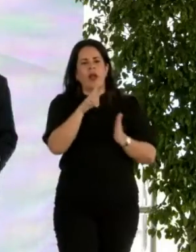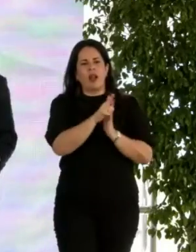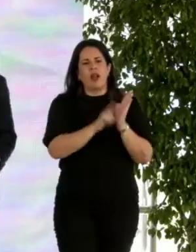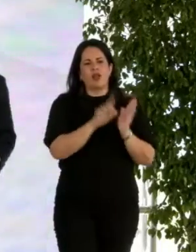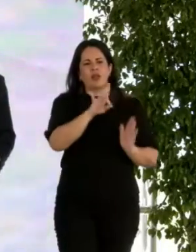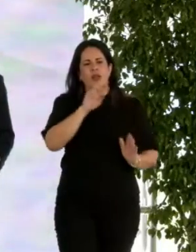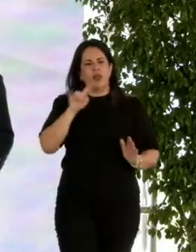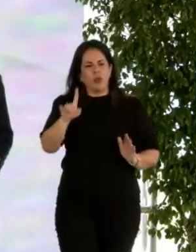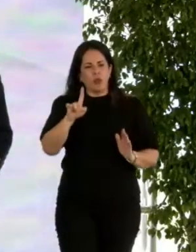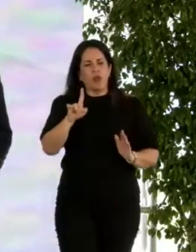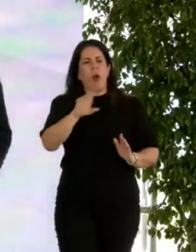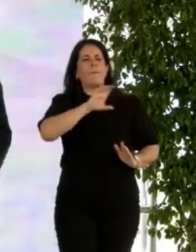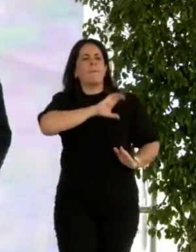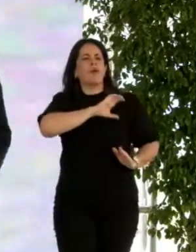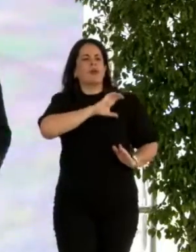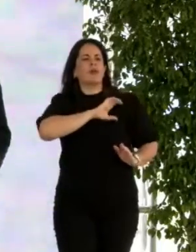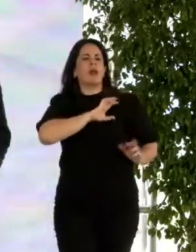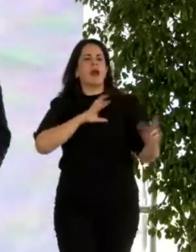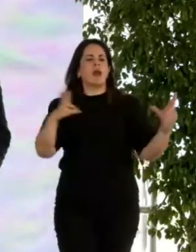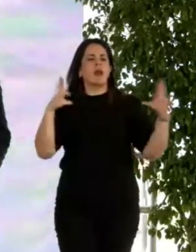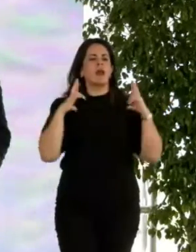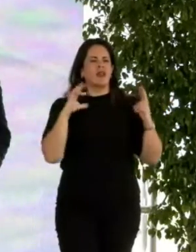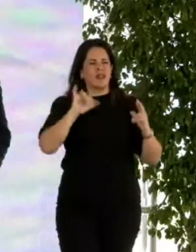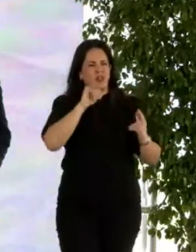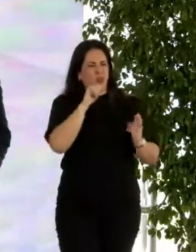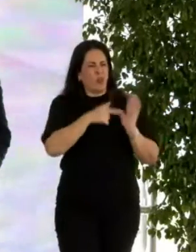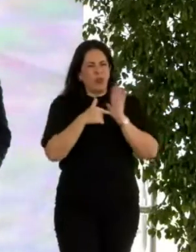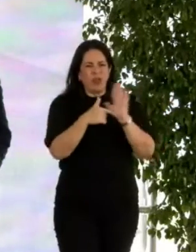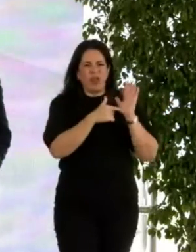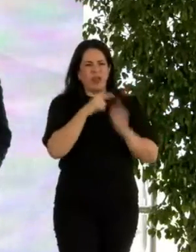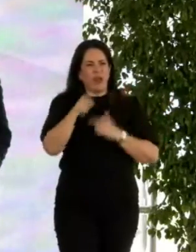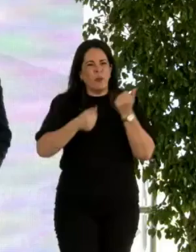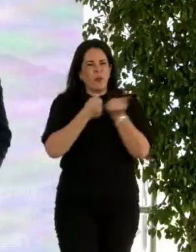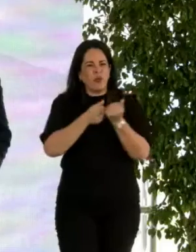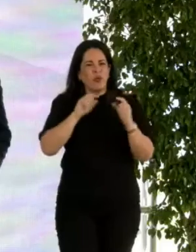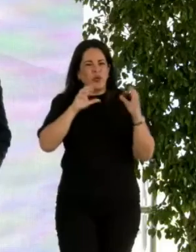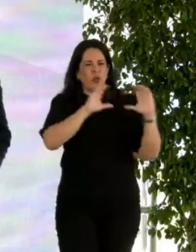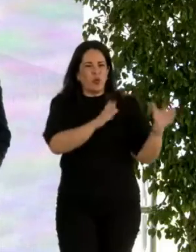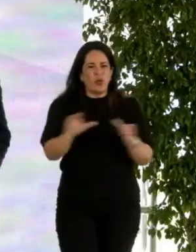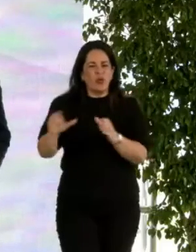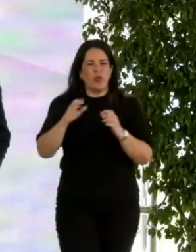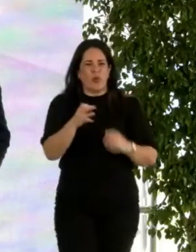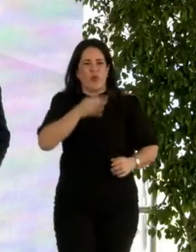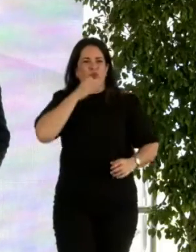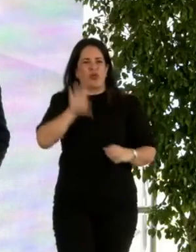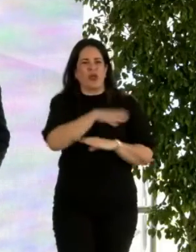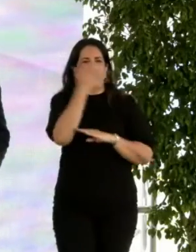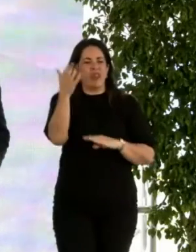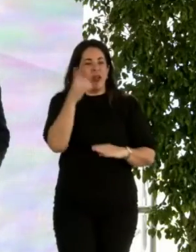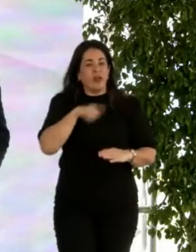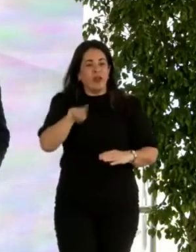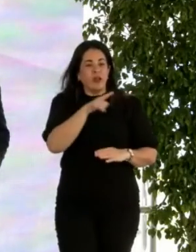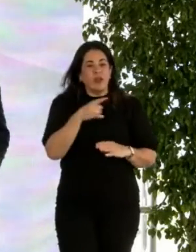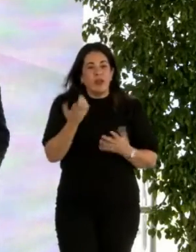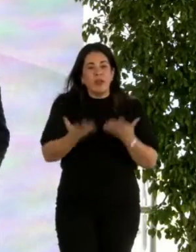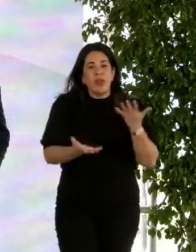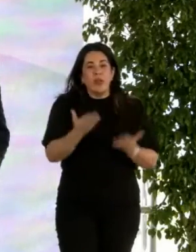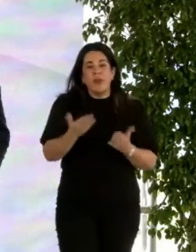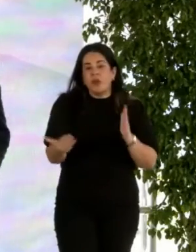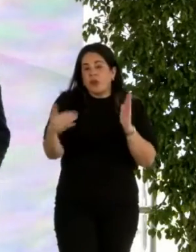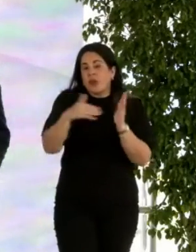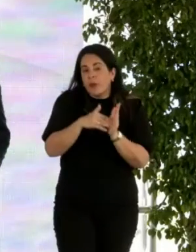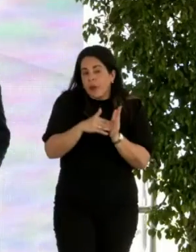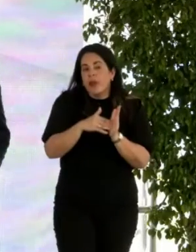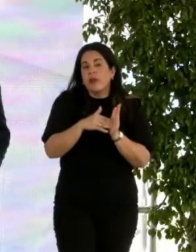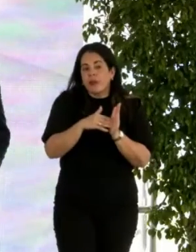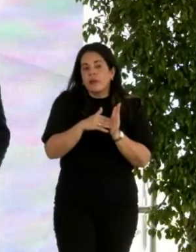policías, si esto complica las discusiones que está teniendo el gobierno con los gremios, ¿verdad?, de cara al periodo navideño, donde se habla de que pudiera haber otro